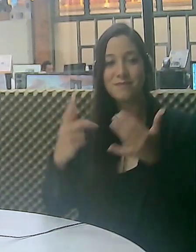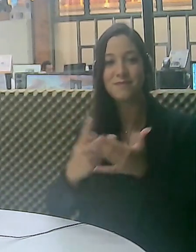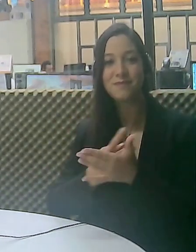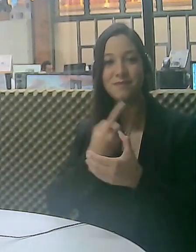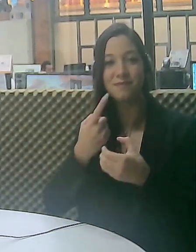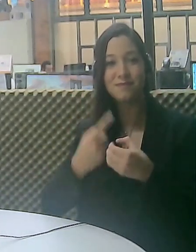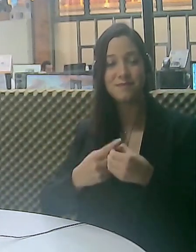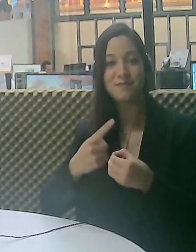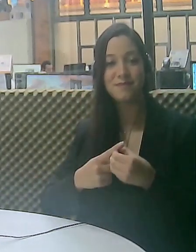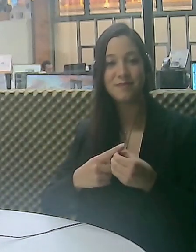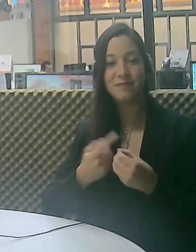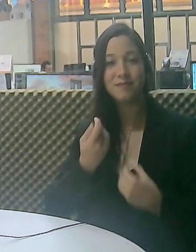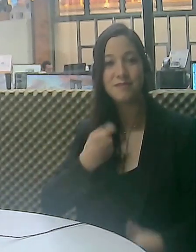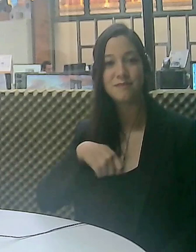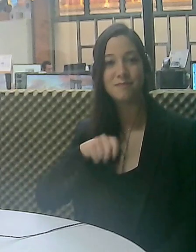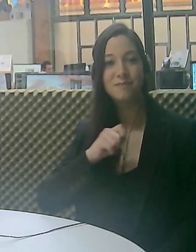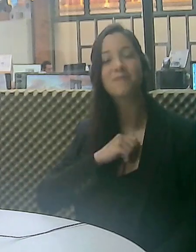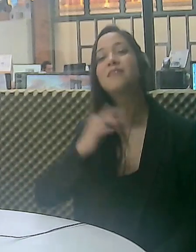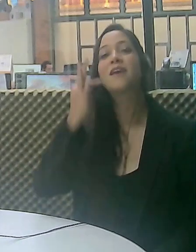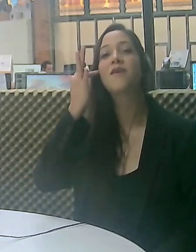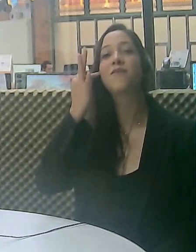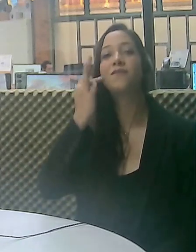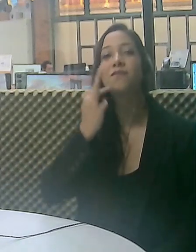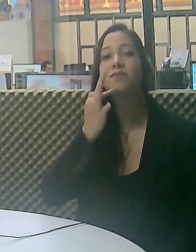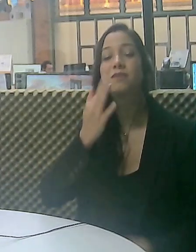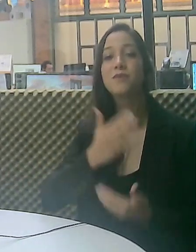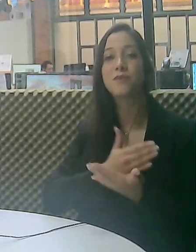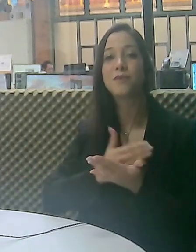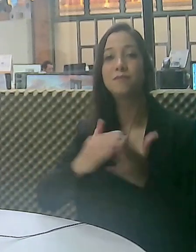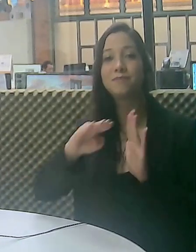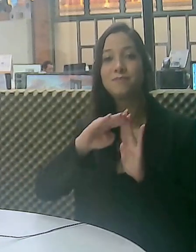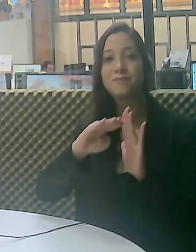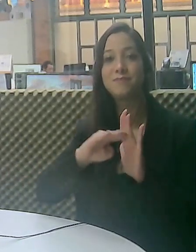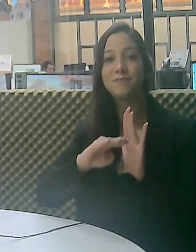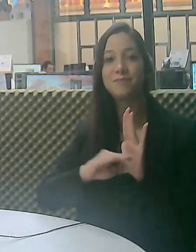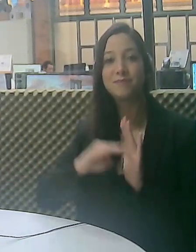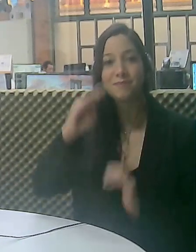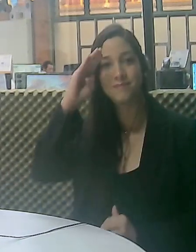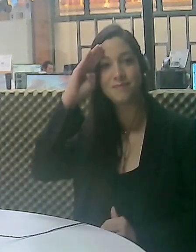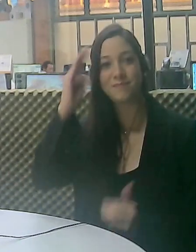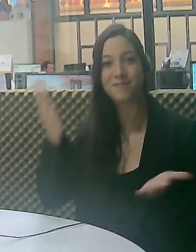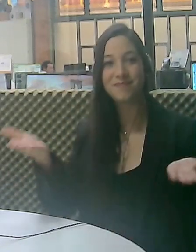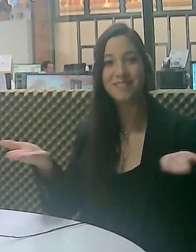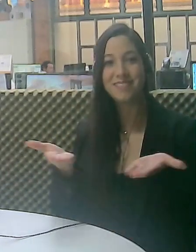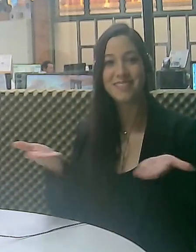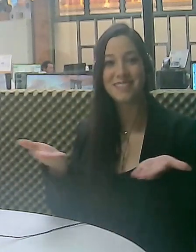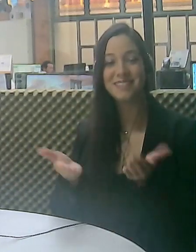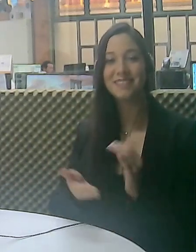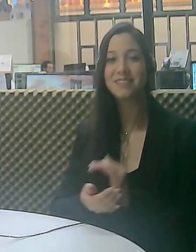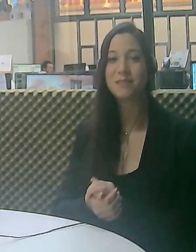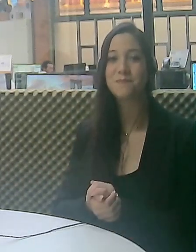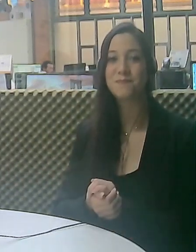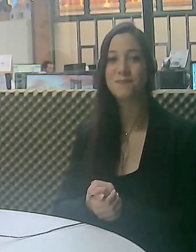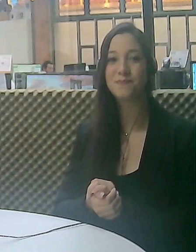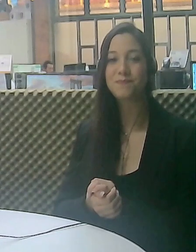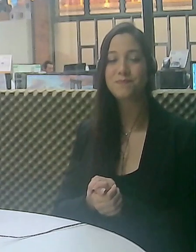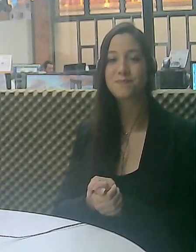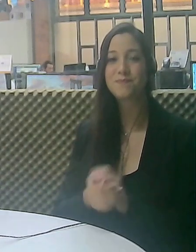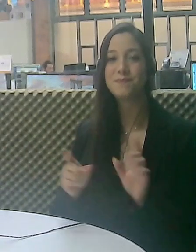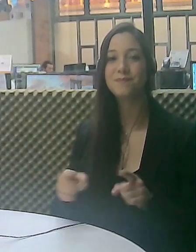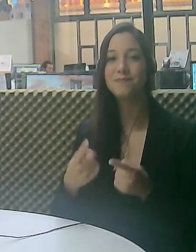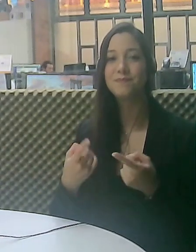fato acontece em Uberlândia. Eu sou o Fernando Cassi e começamos com os destaques da edição de hoje.